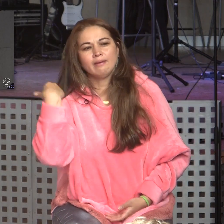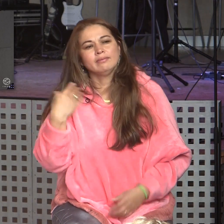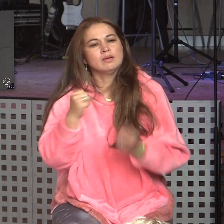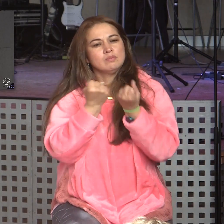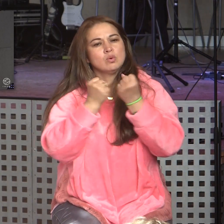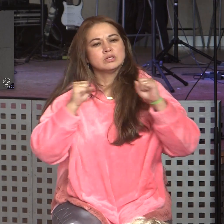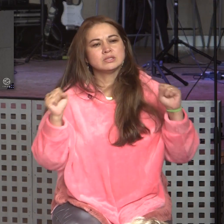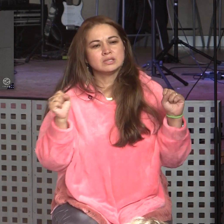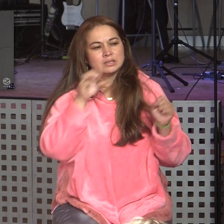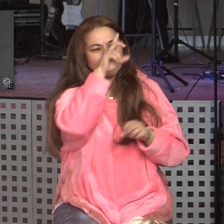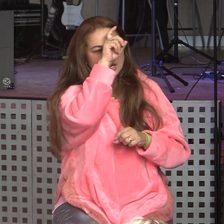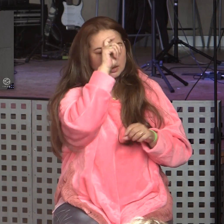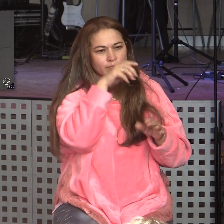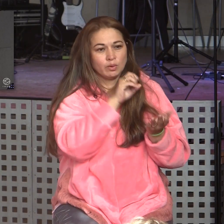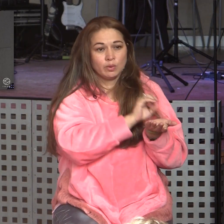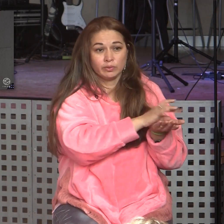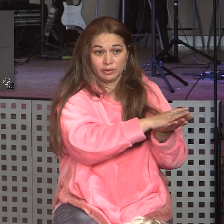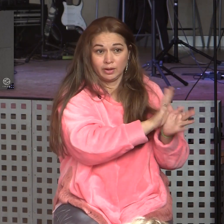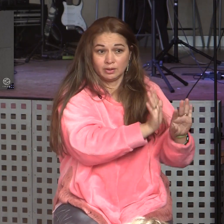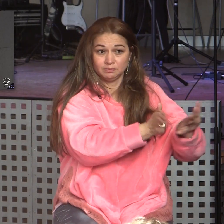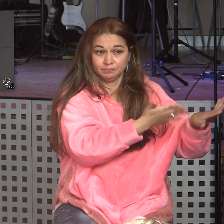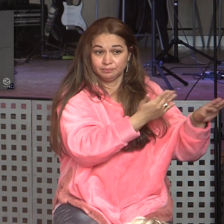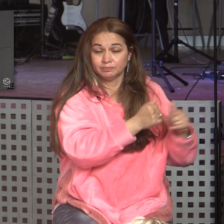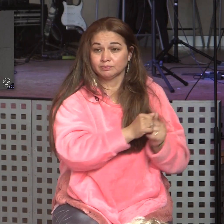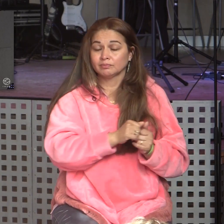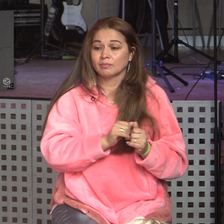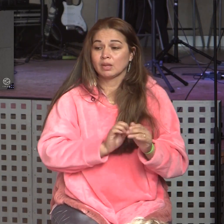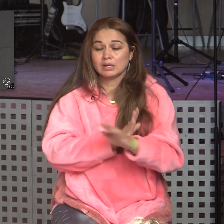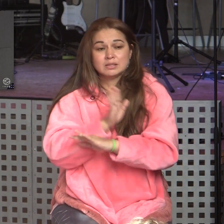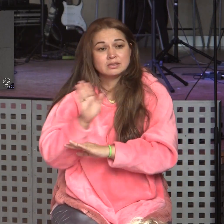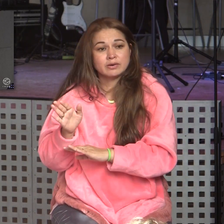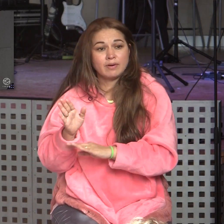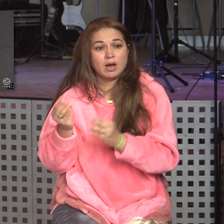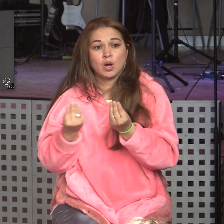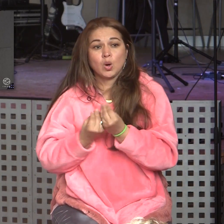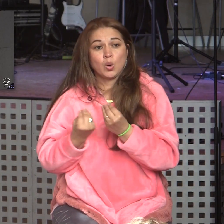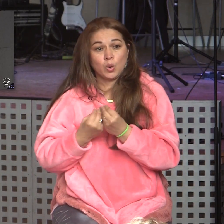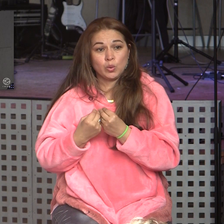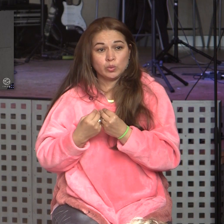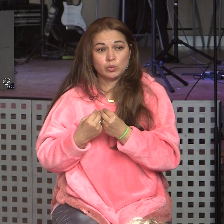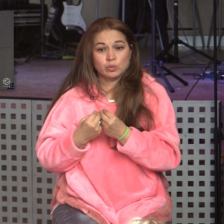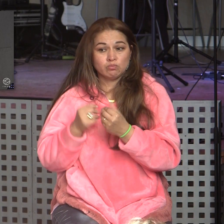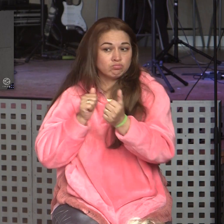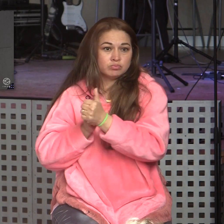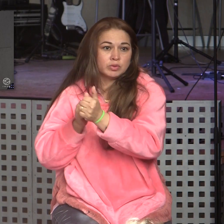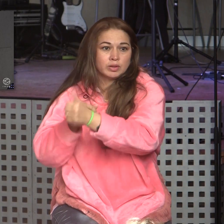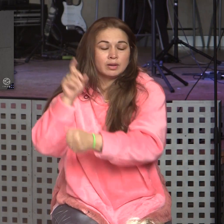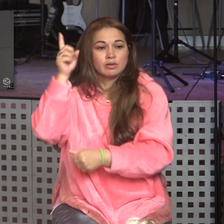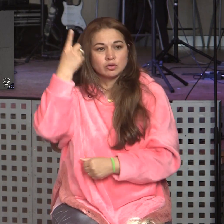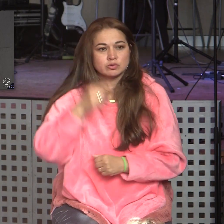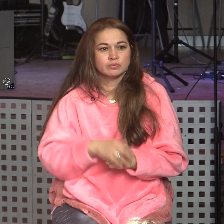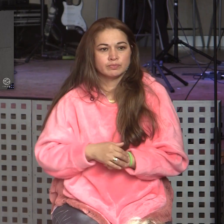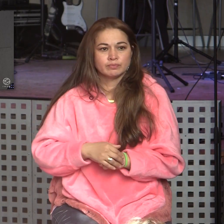el que dice, Señor, muéstrame tu gloria.